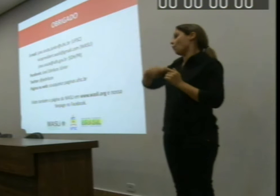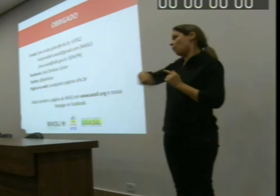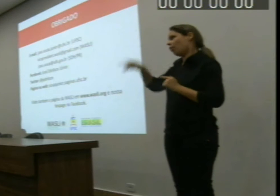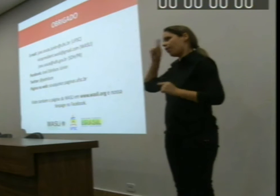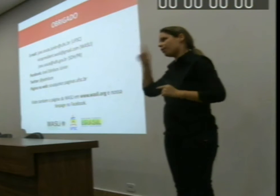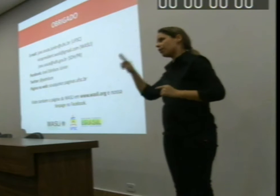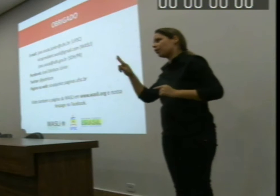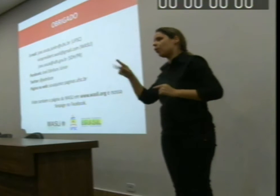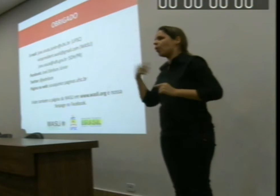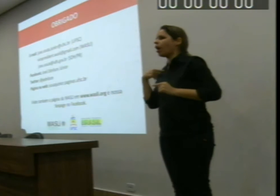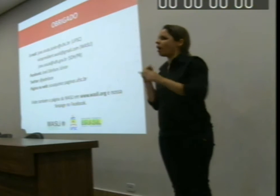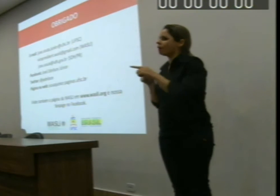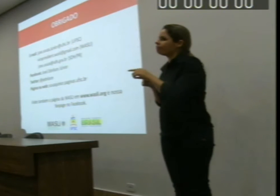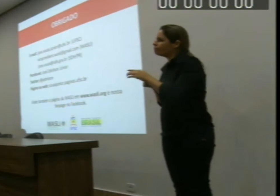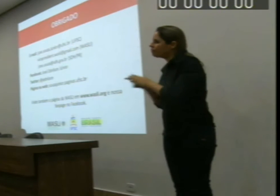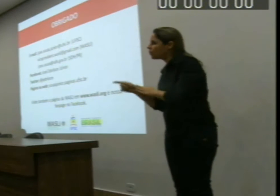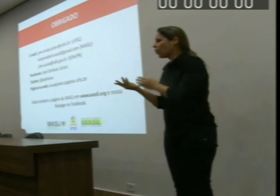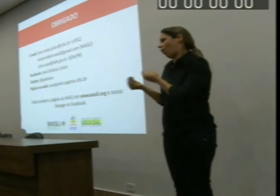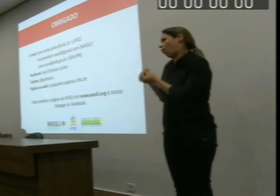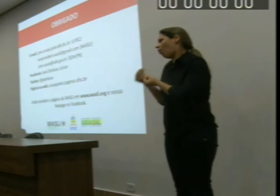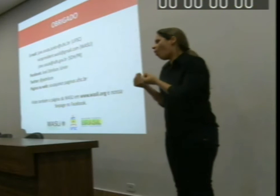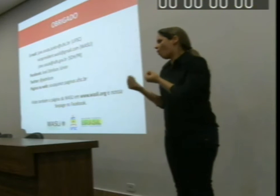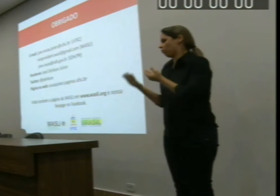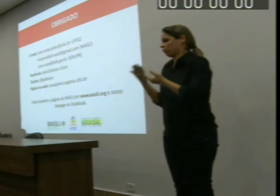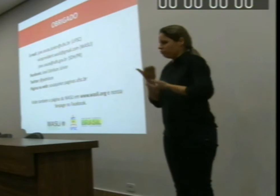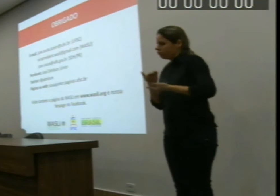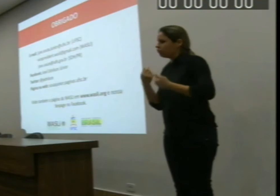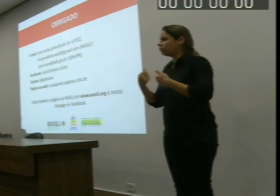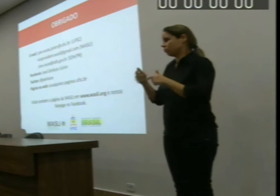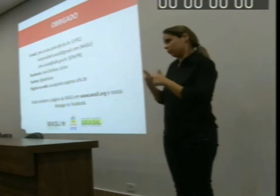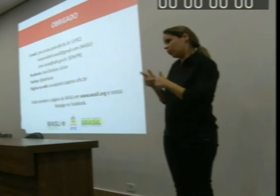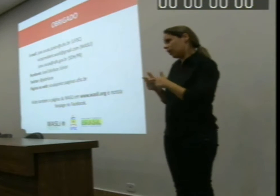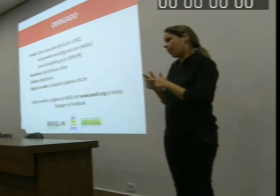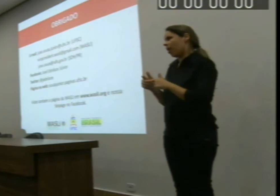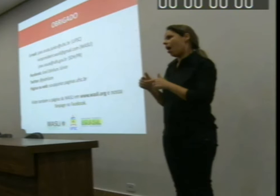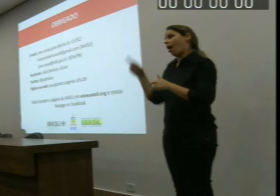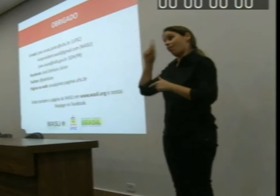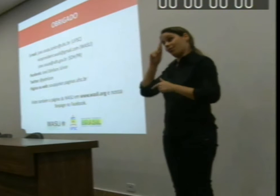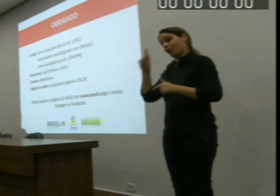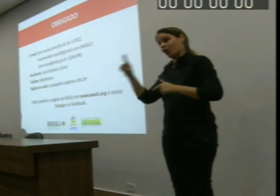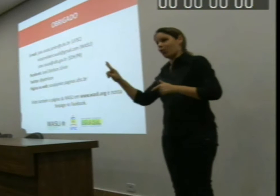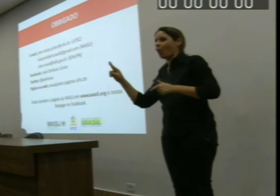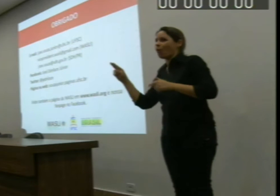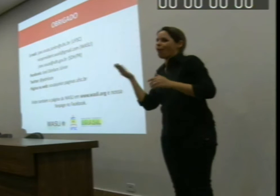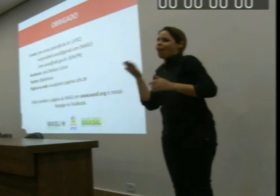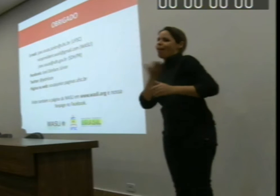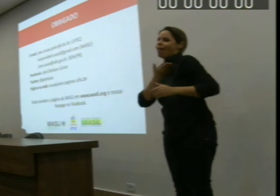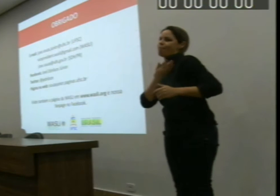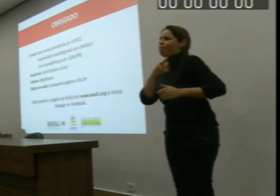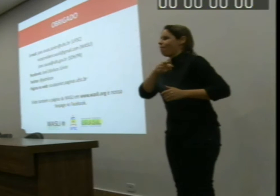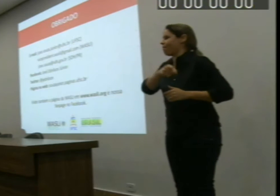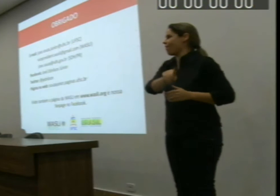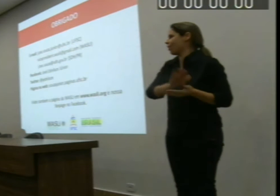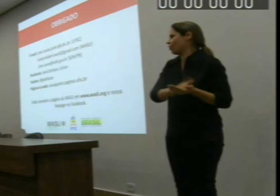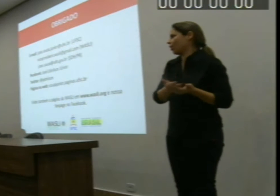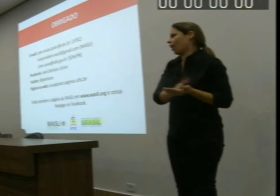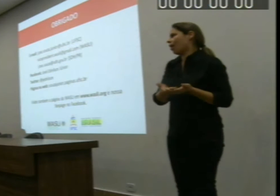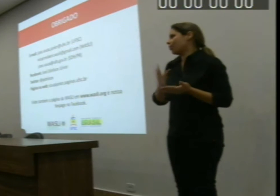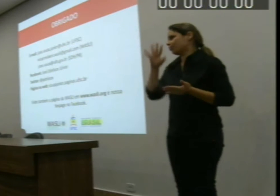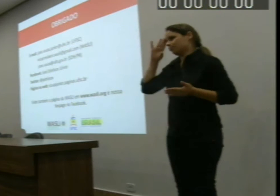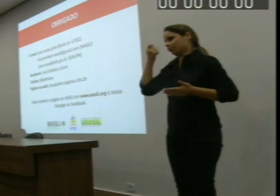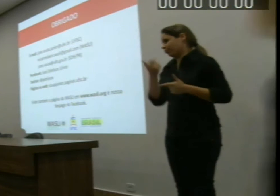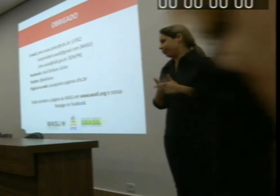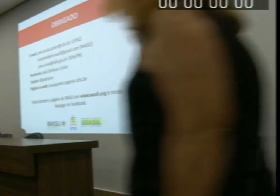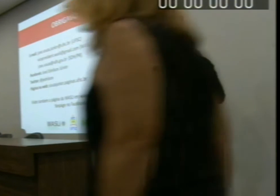eram amigos e eh Resumindo deixa eu tem que ir pra